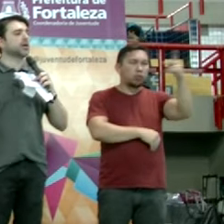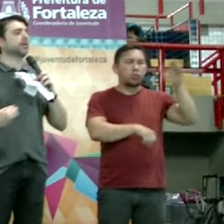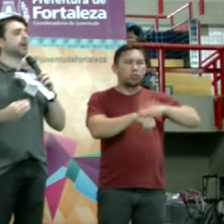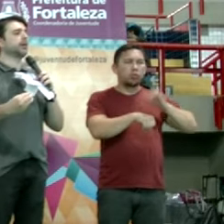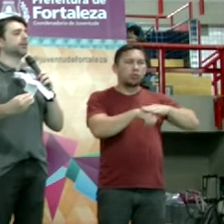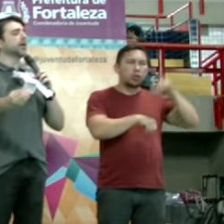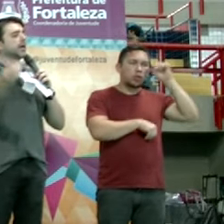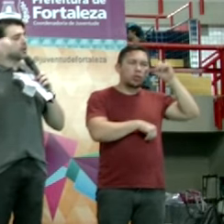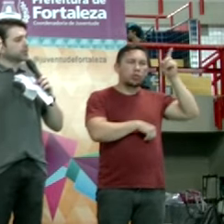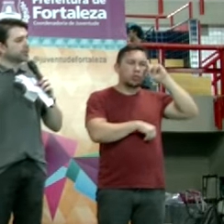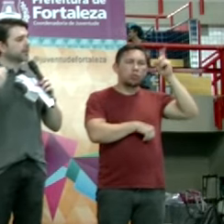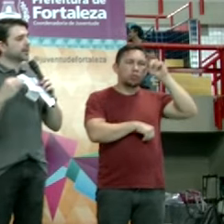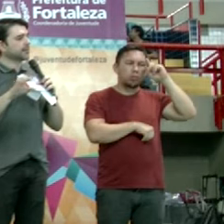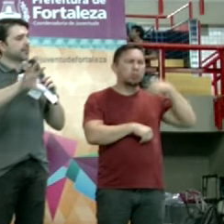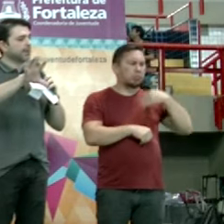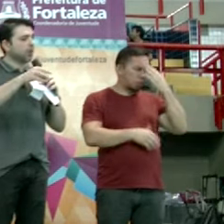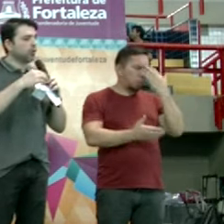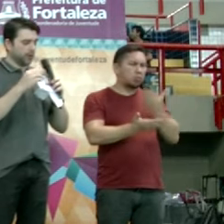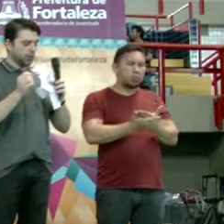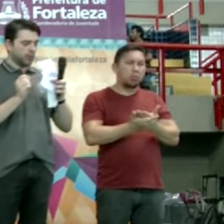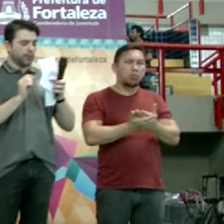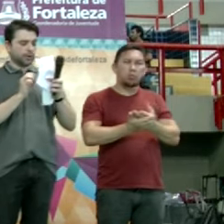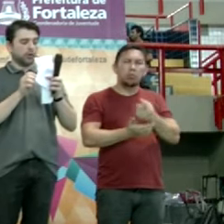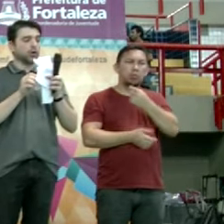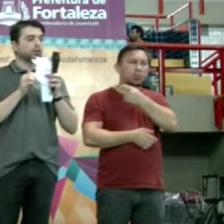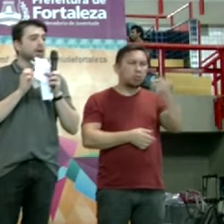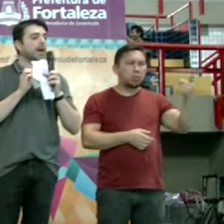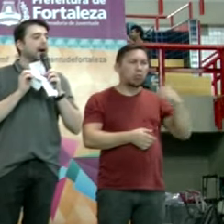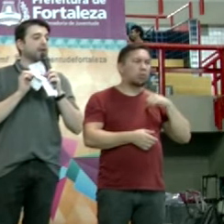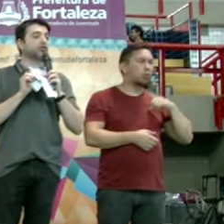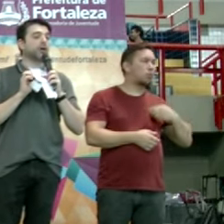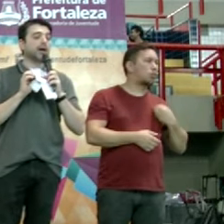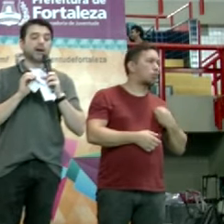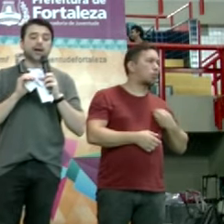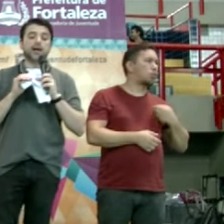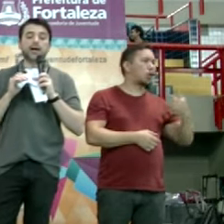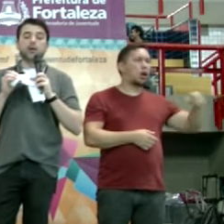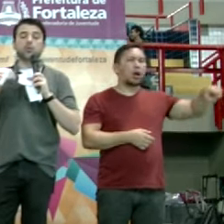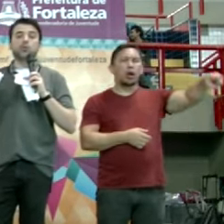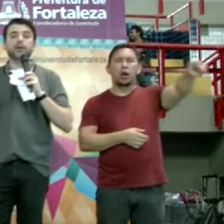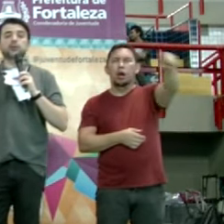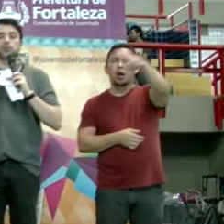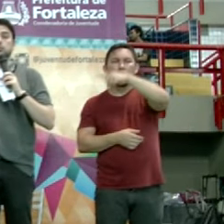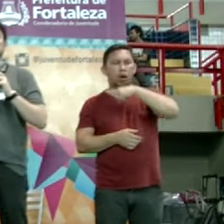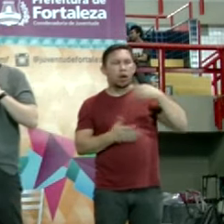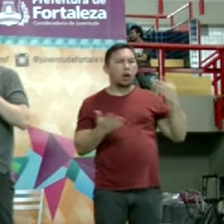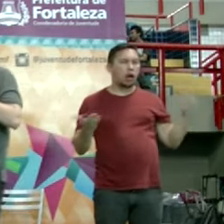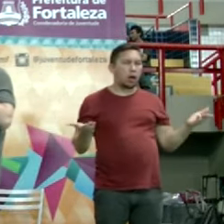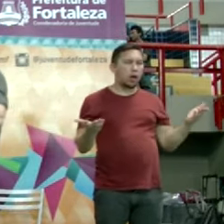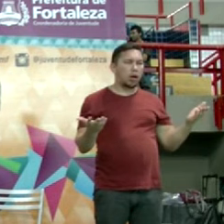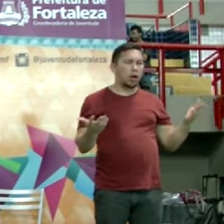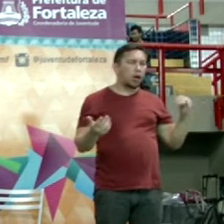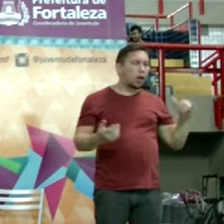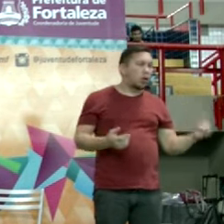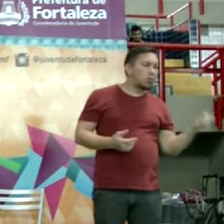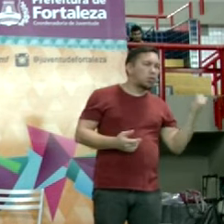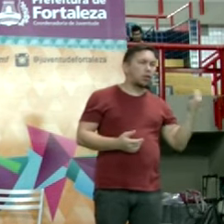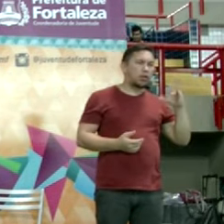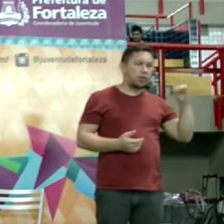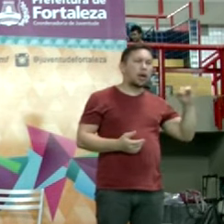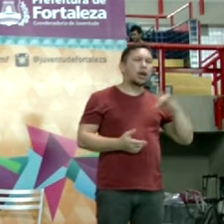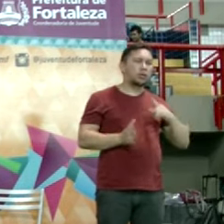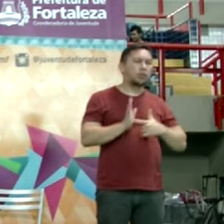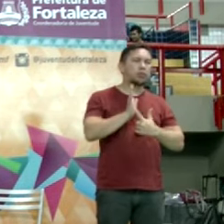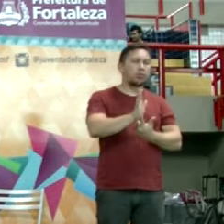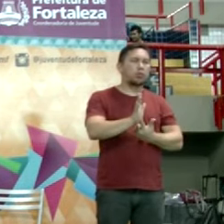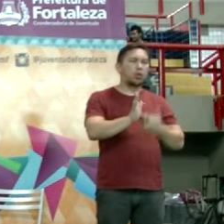você cotidianamente. E eu tenho certeza que em algum momento ou outro, o momento, a oportunidade vai